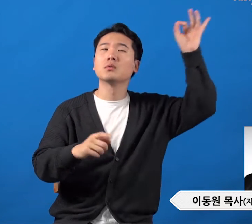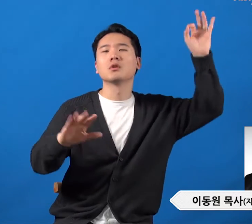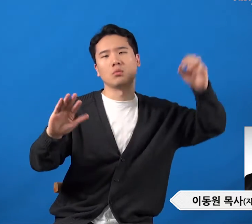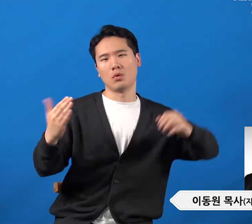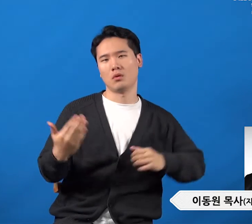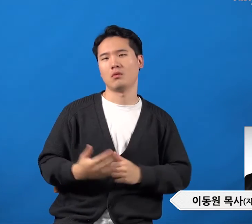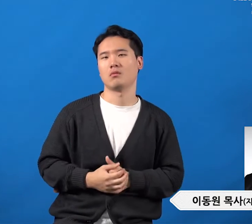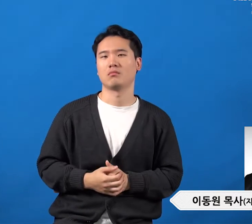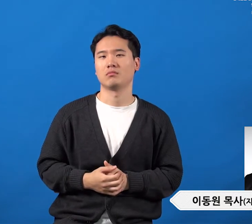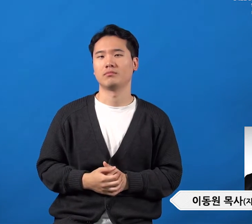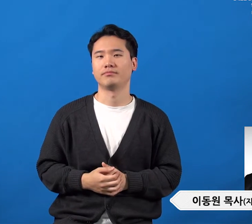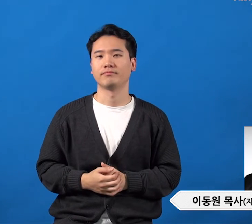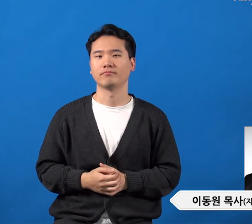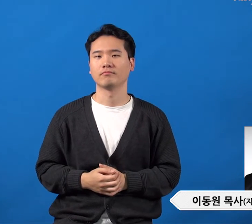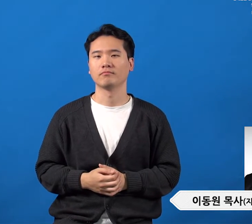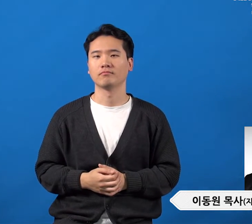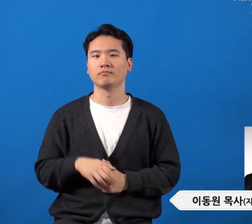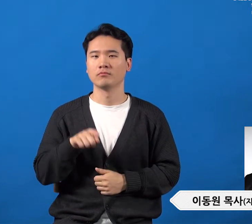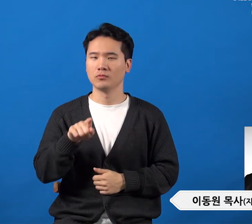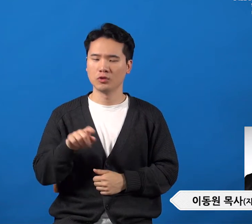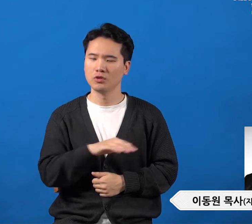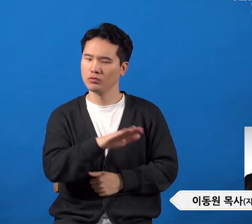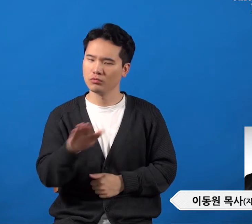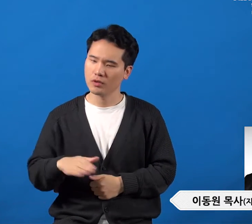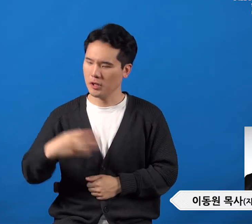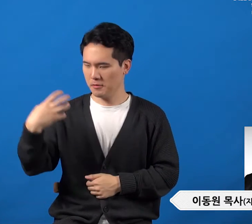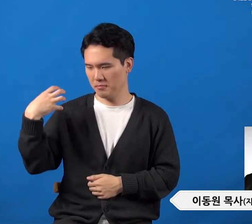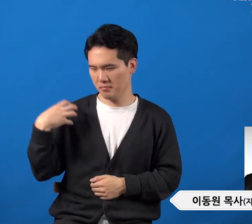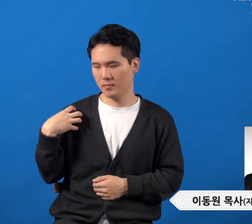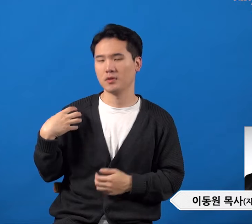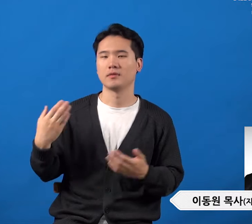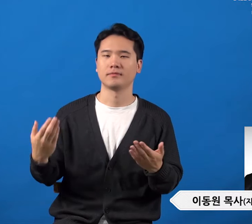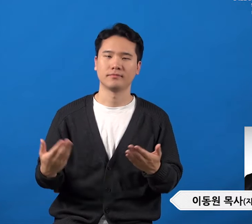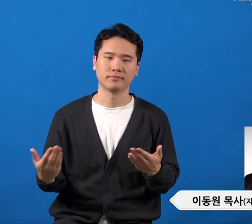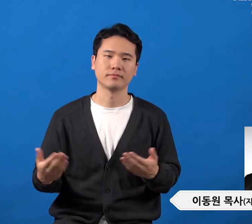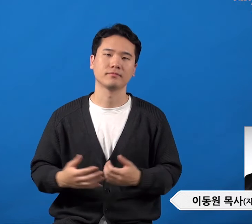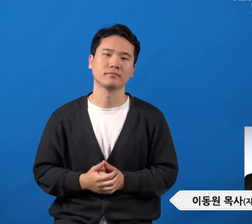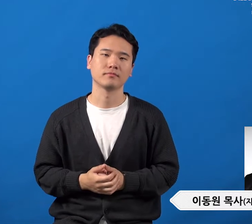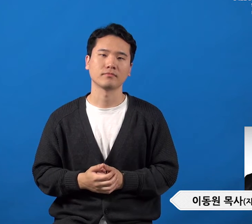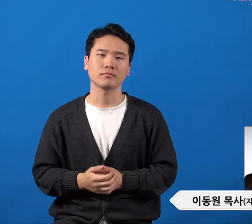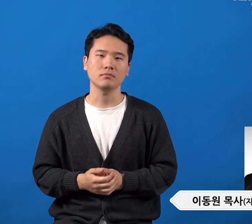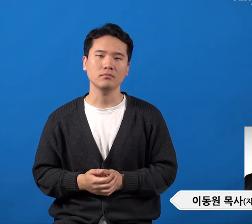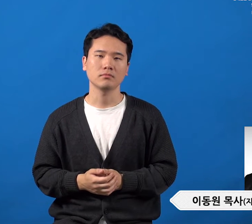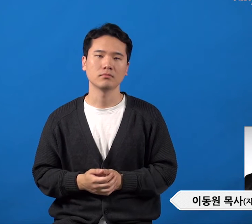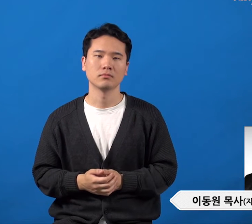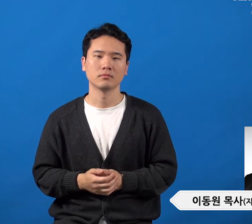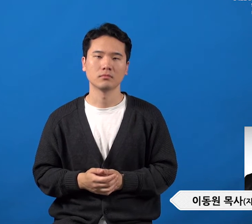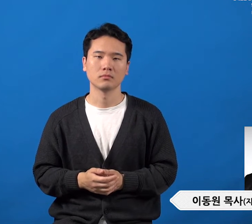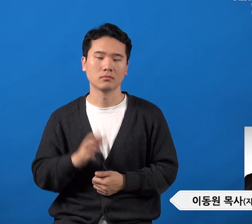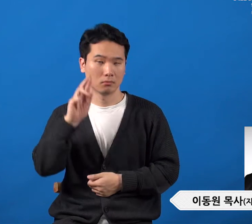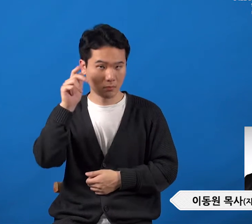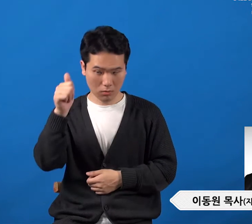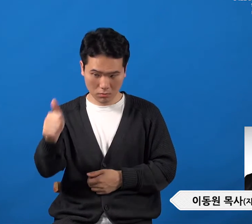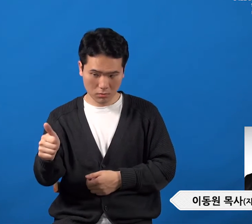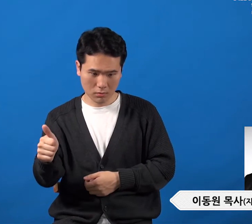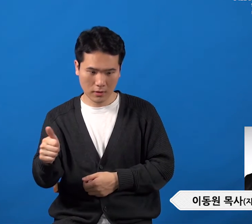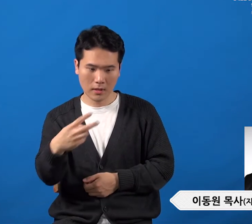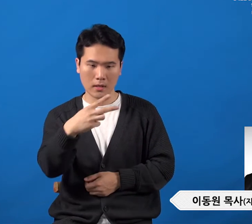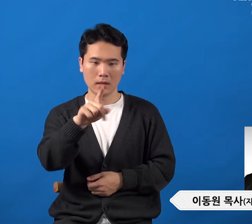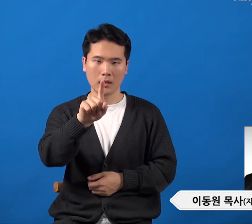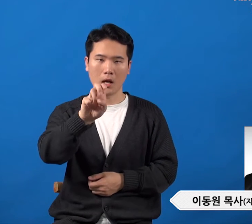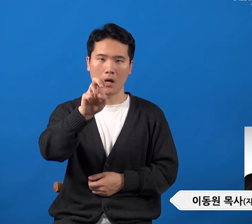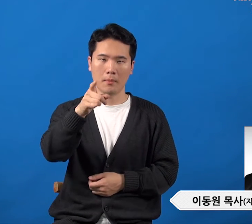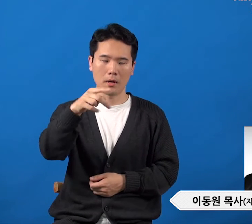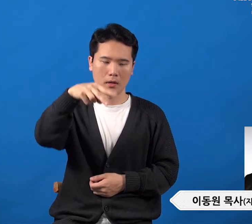우리의 미션인 것입니다. 그것이 우리의 사명인 것입니다. 자, 사도 바울은 그가 다메섹